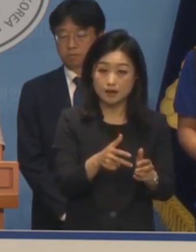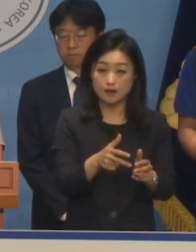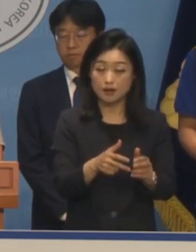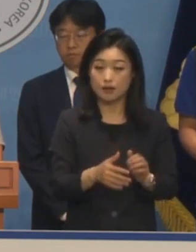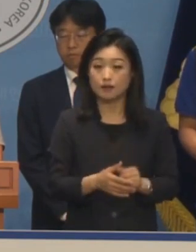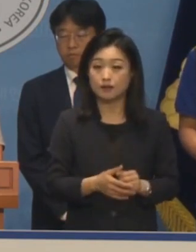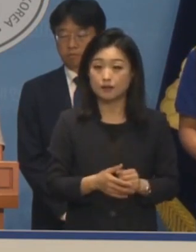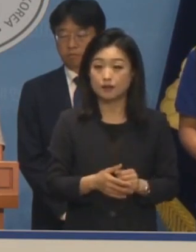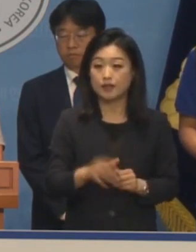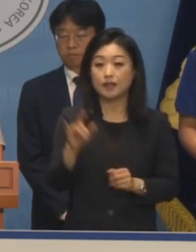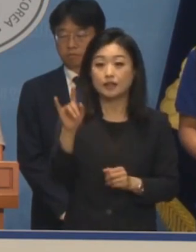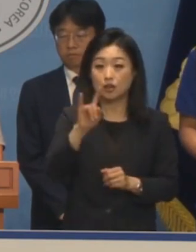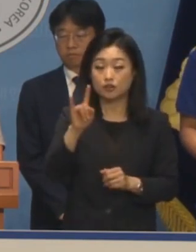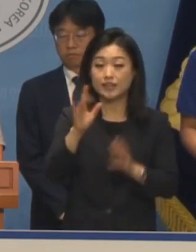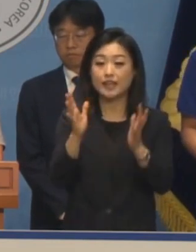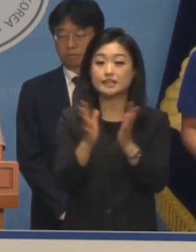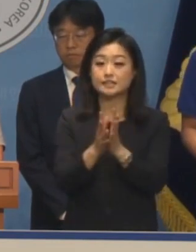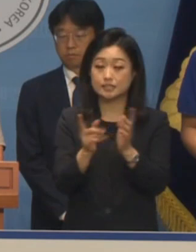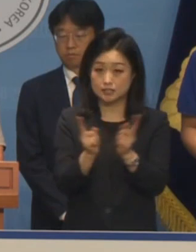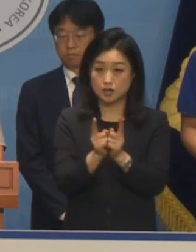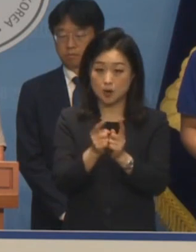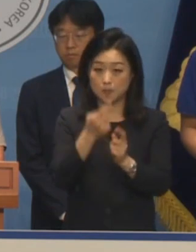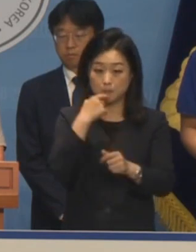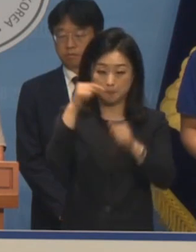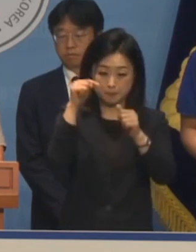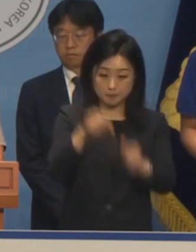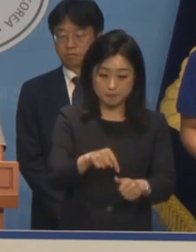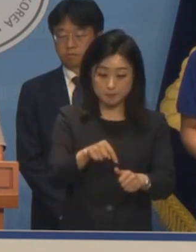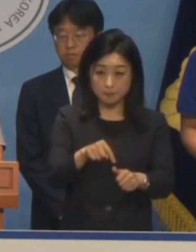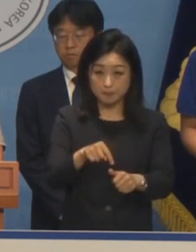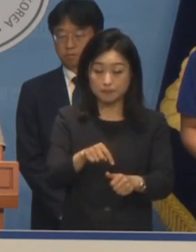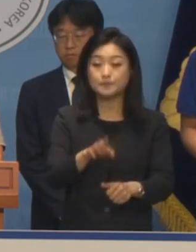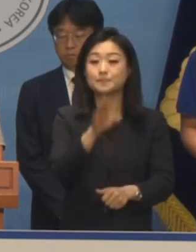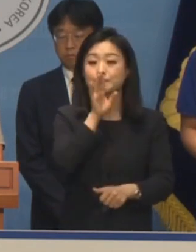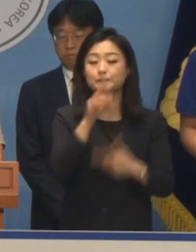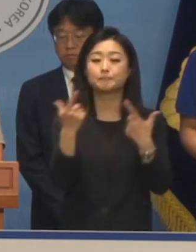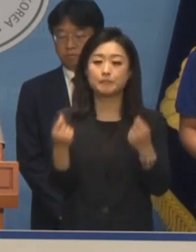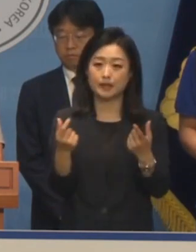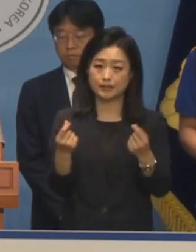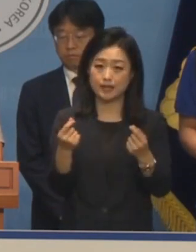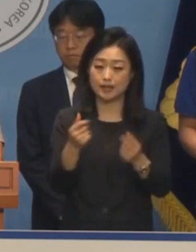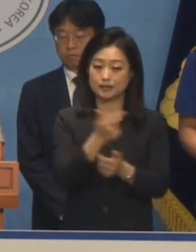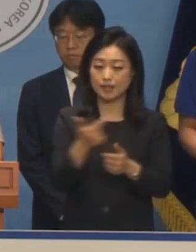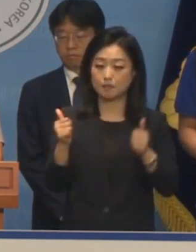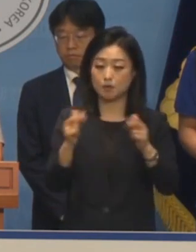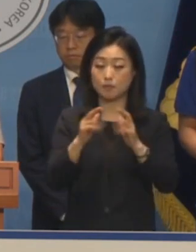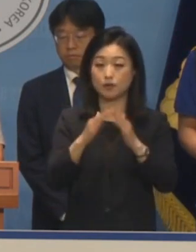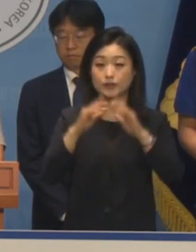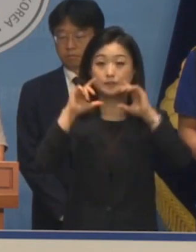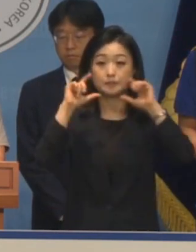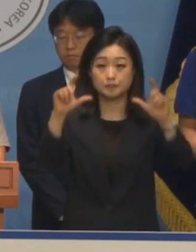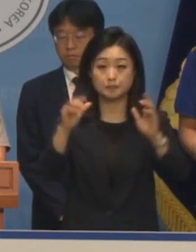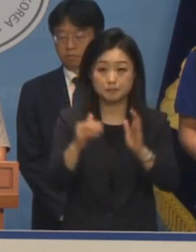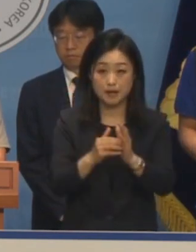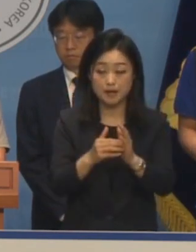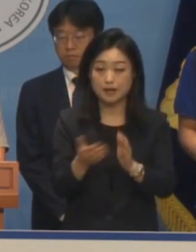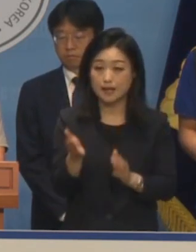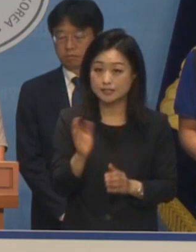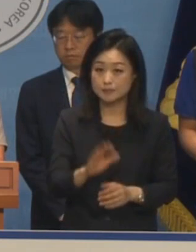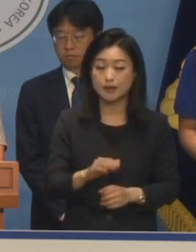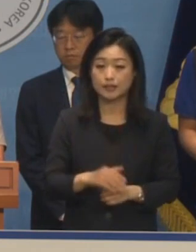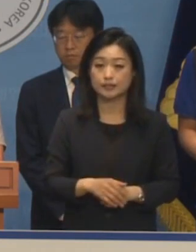현대제철에 직접적인 업무 지휘를 받는 공정이라고 판결했습니다 하지만 현대제철은 100% 지분을